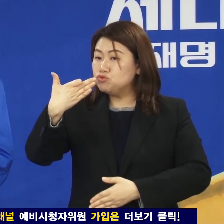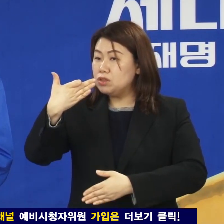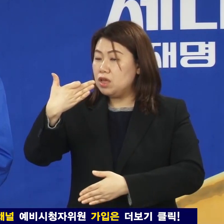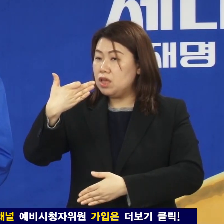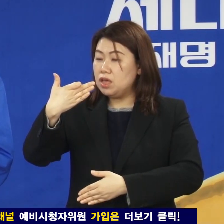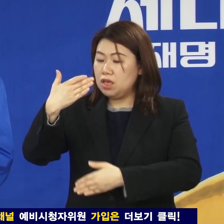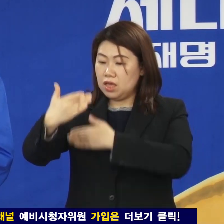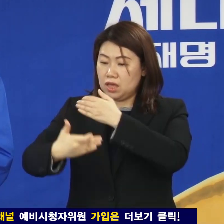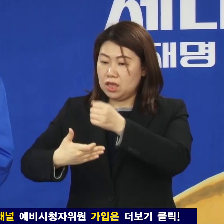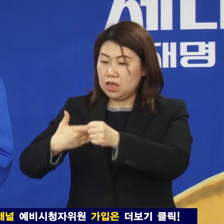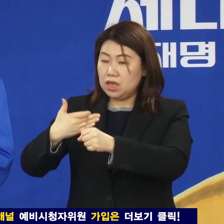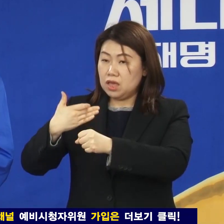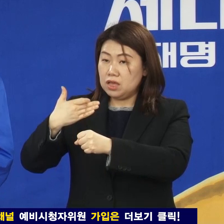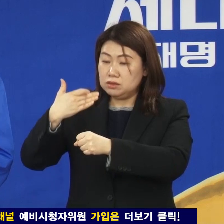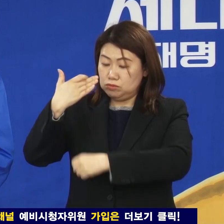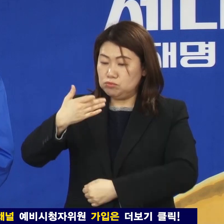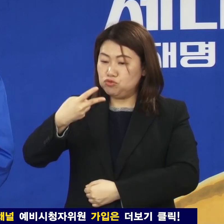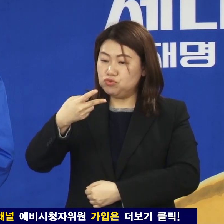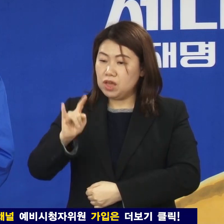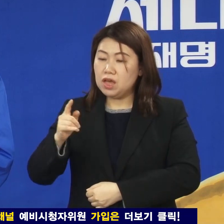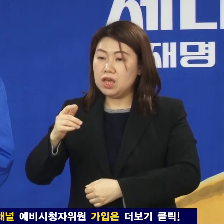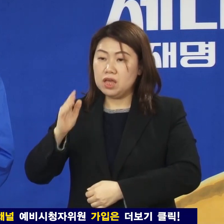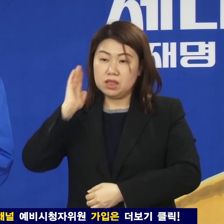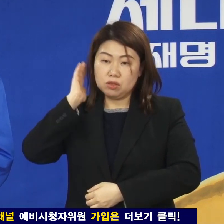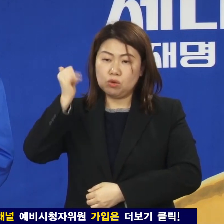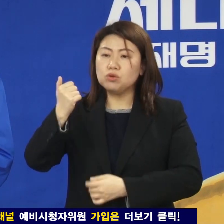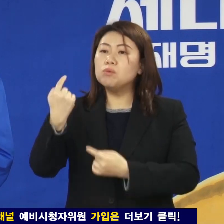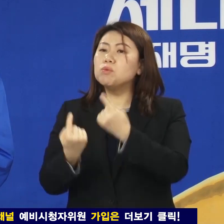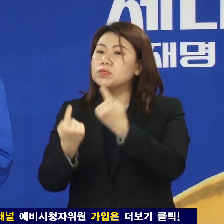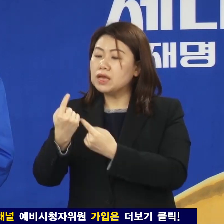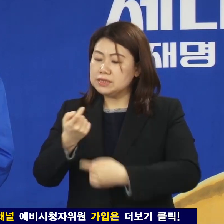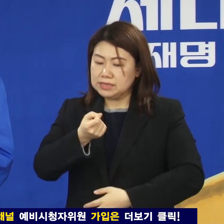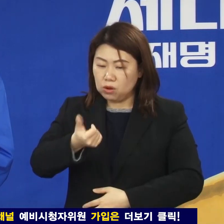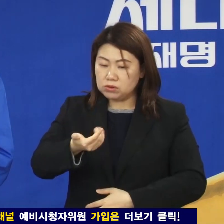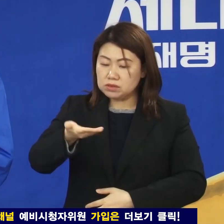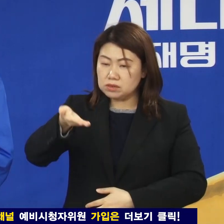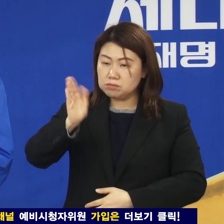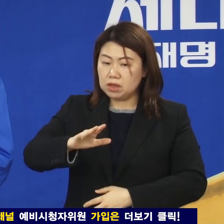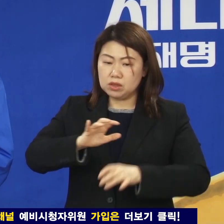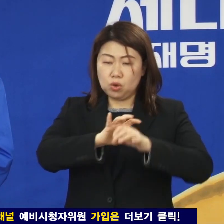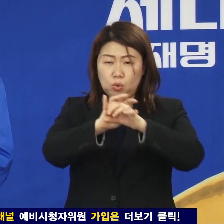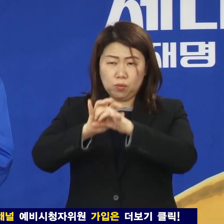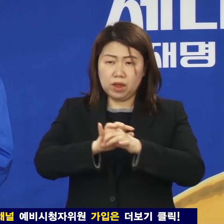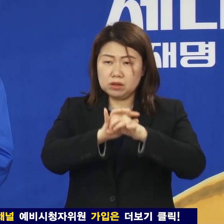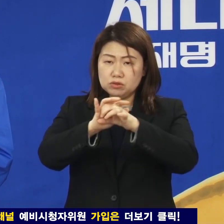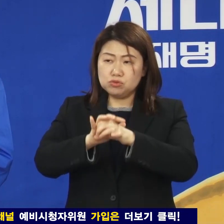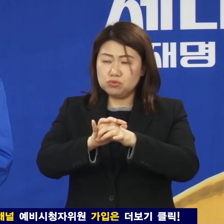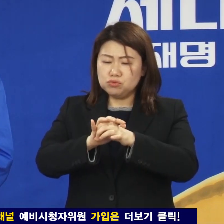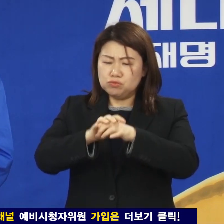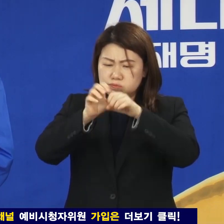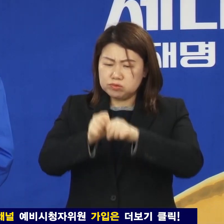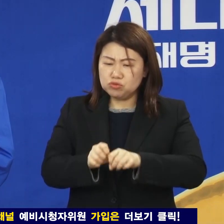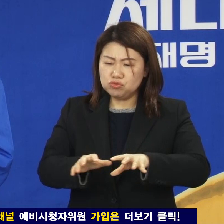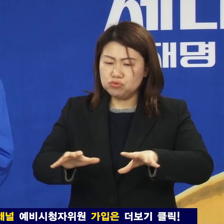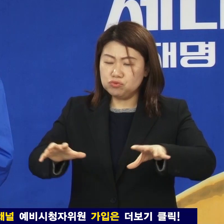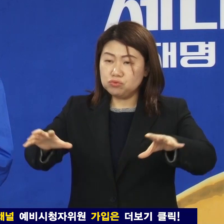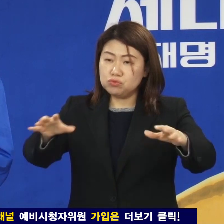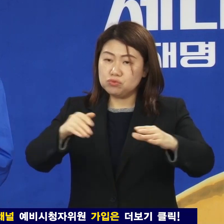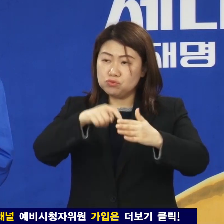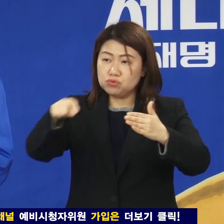290,000 4633 명 보다는 적은 수 이지만 코로나 일고 세계 대 유액 속에서도